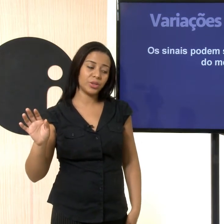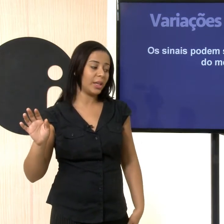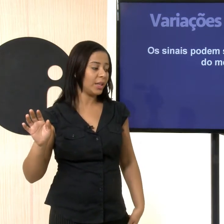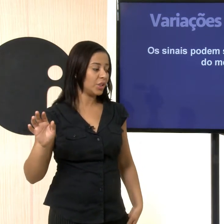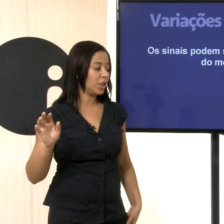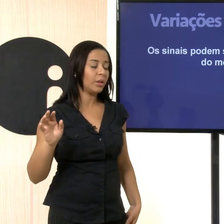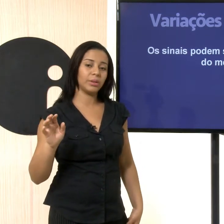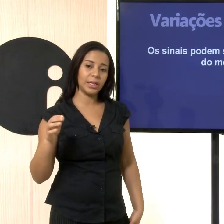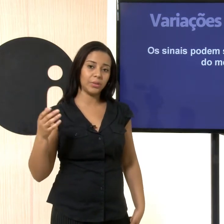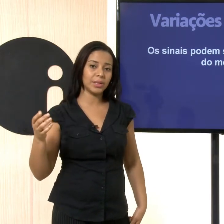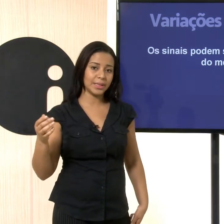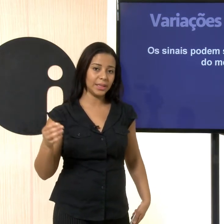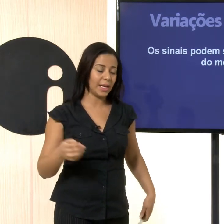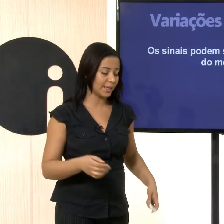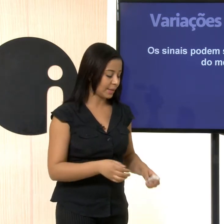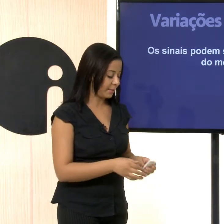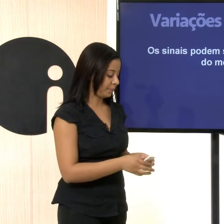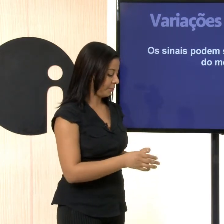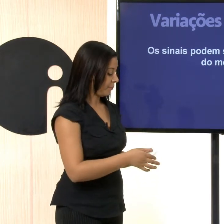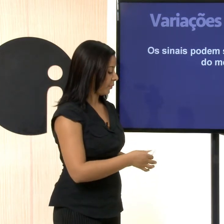da região, na língua de sinais.